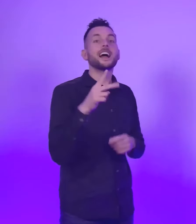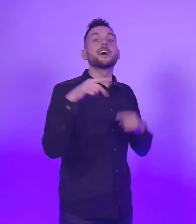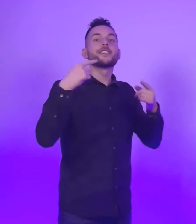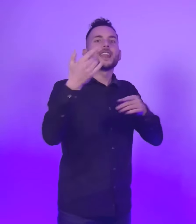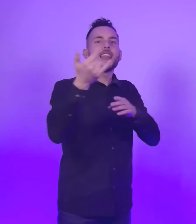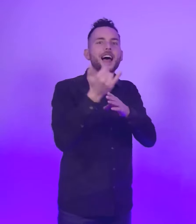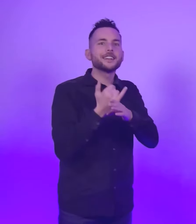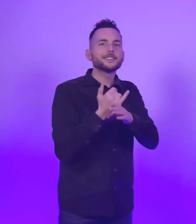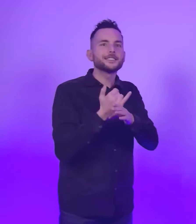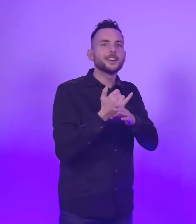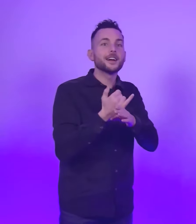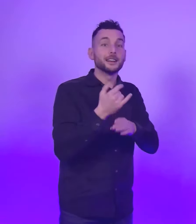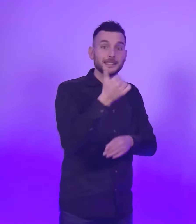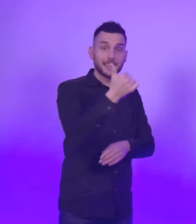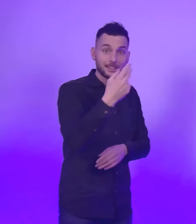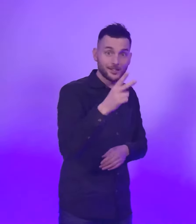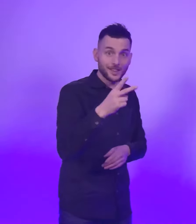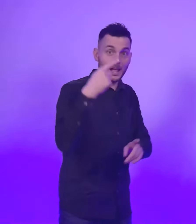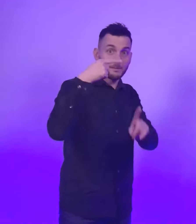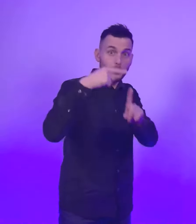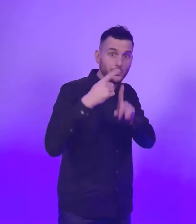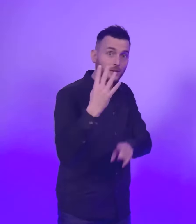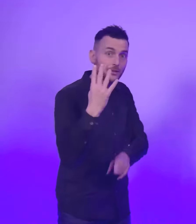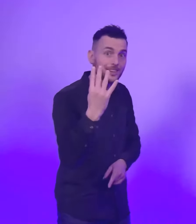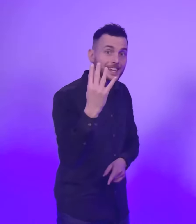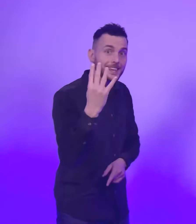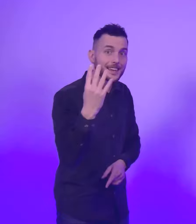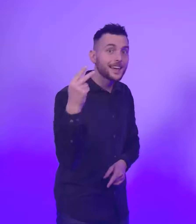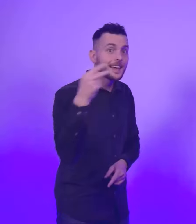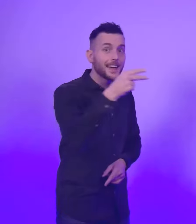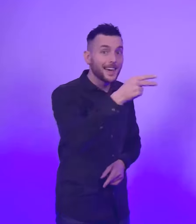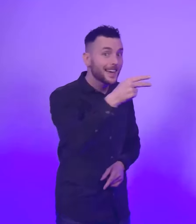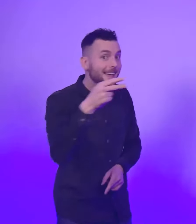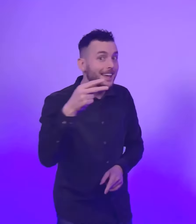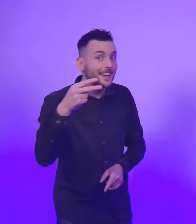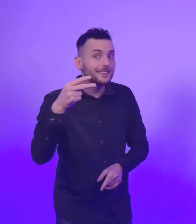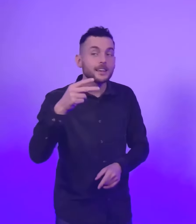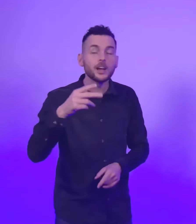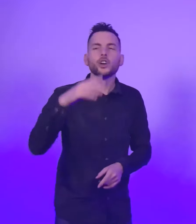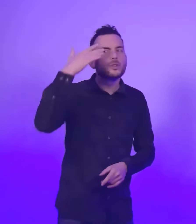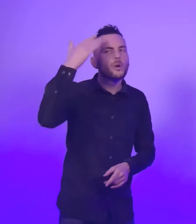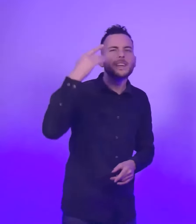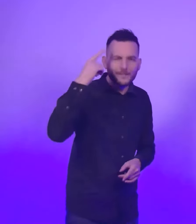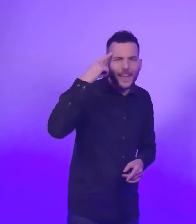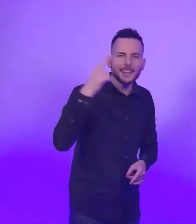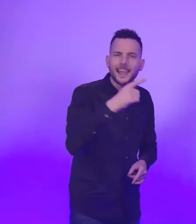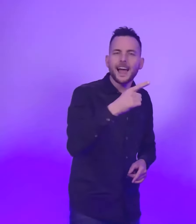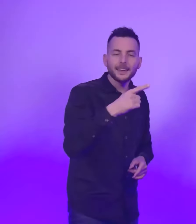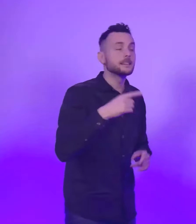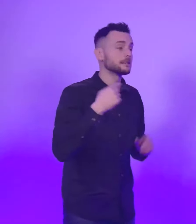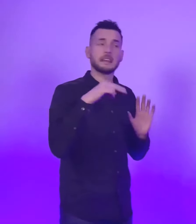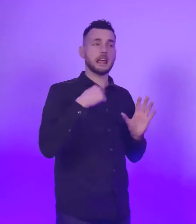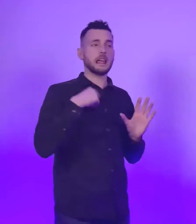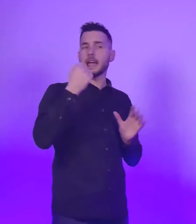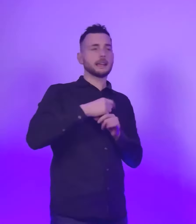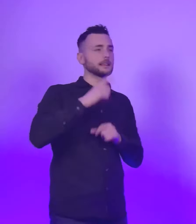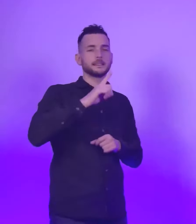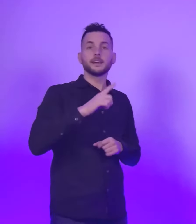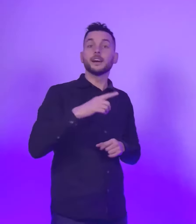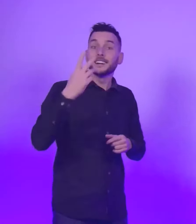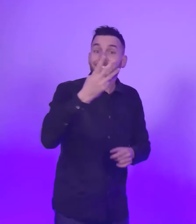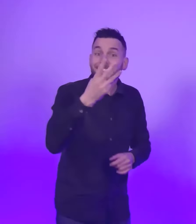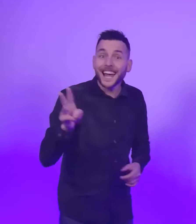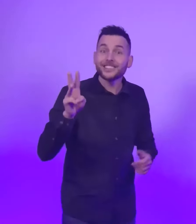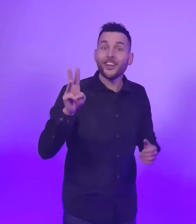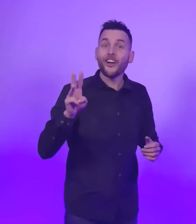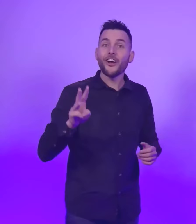allerlaatste. 26 plus 4 is... Sophie, dat weet jij. Nee, weet ik echt niet. Weet je echt niet? Nee.